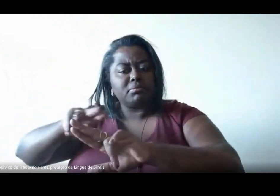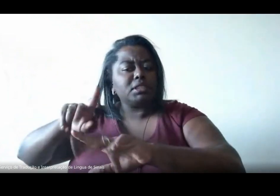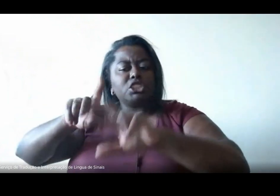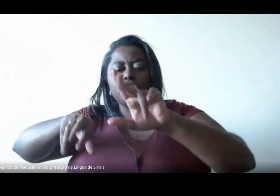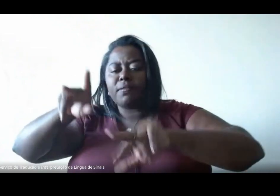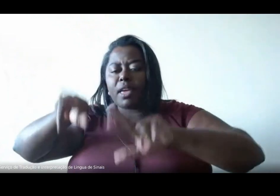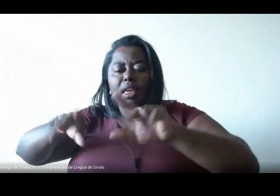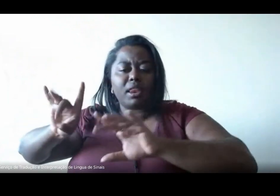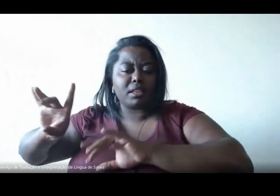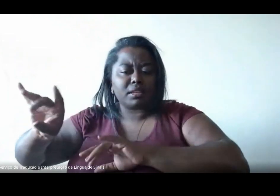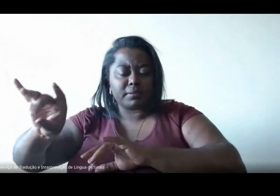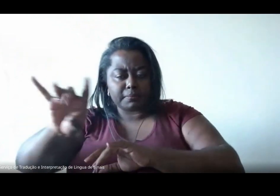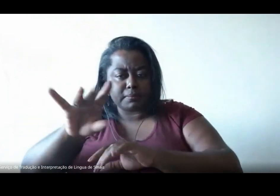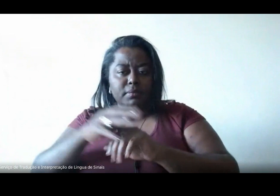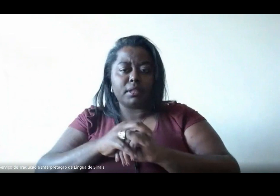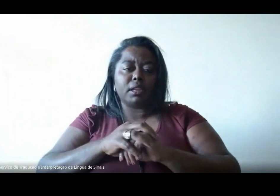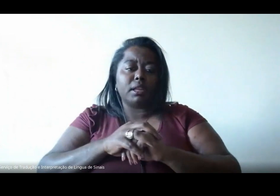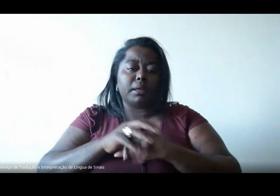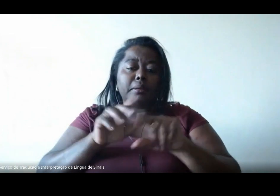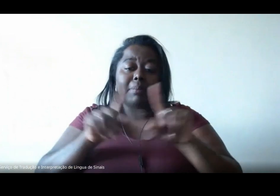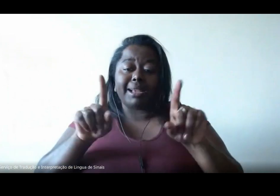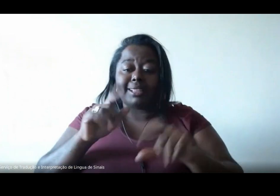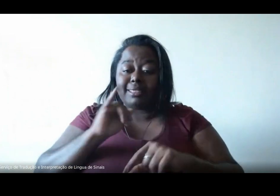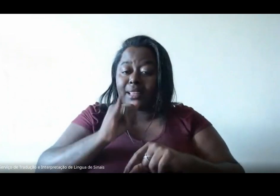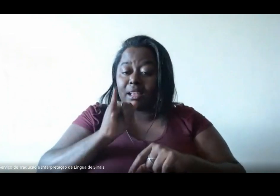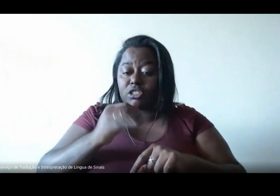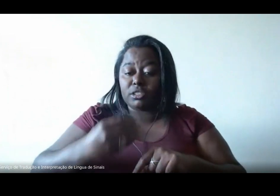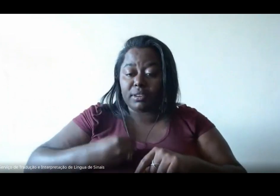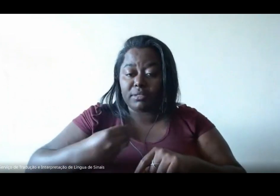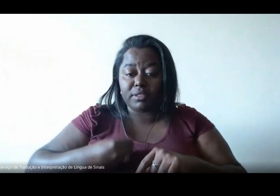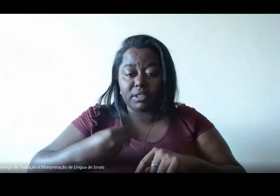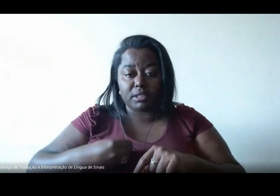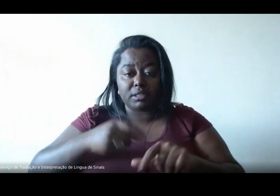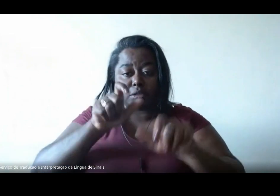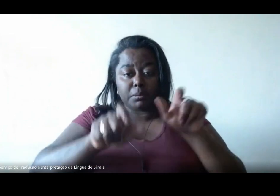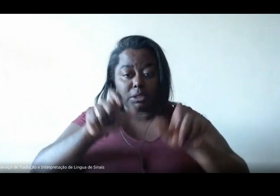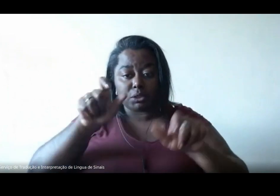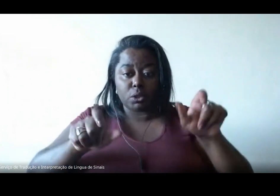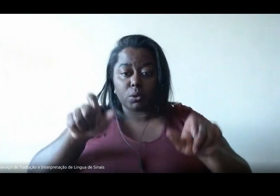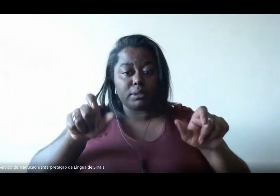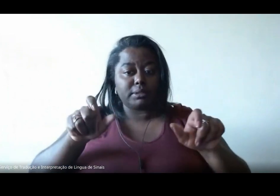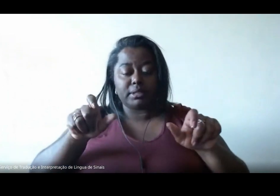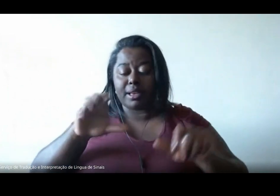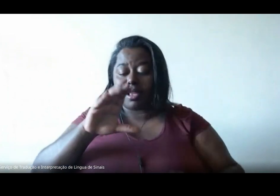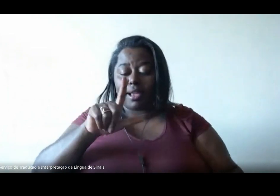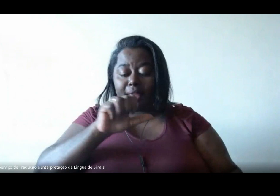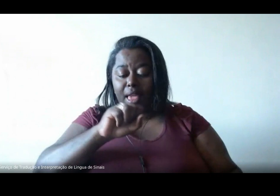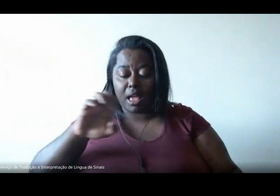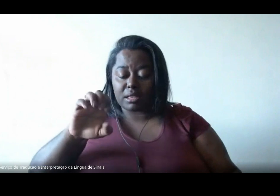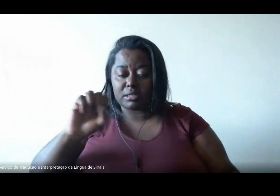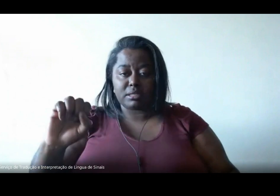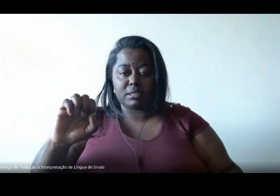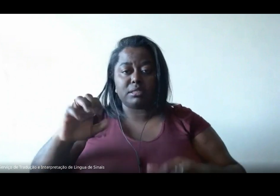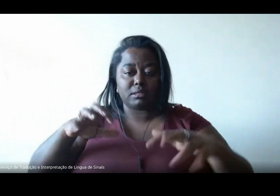para falar da narrativa de vida, e mais especificamente, da narrativa de vida de sujeitos transclasses.